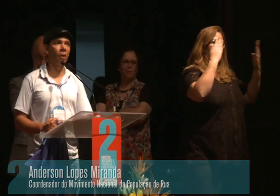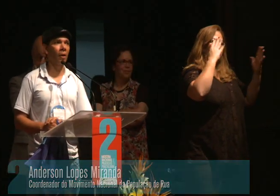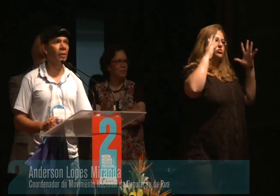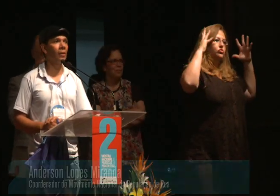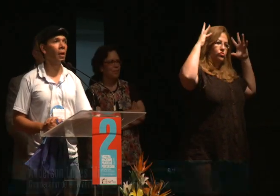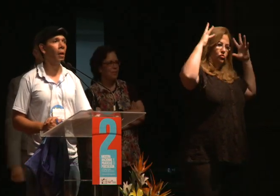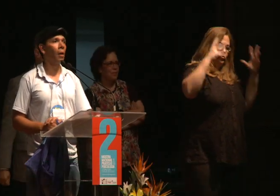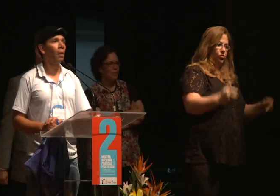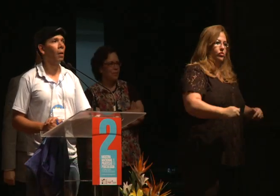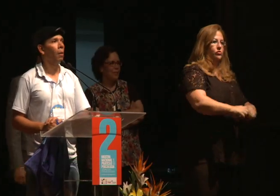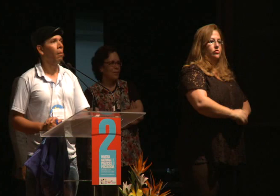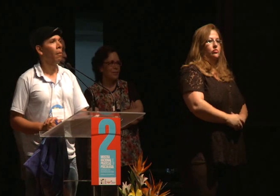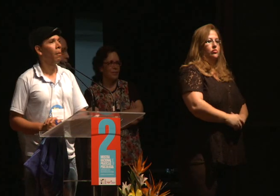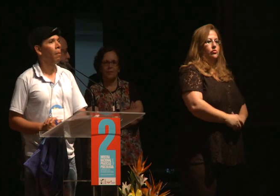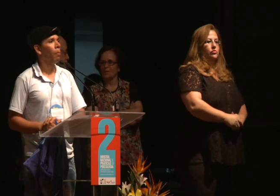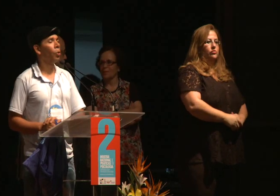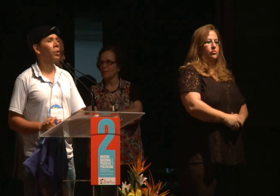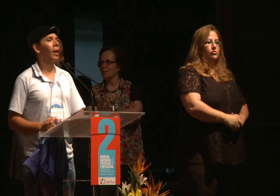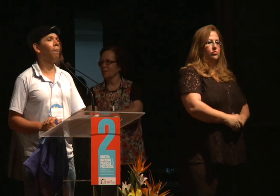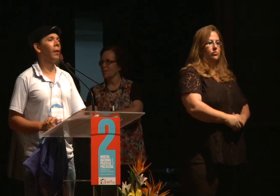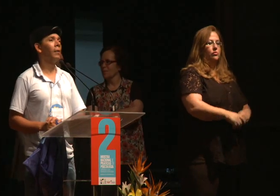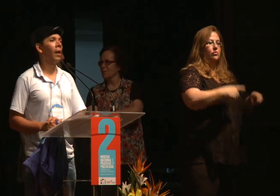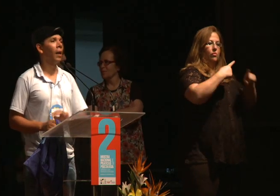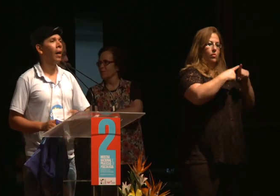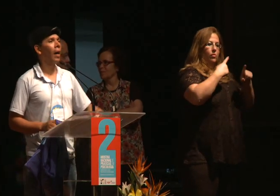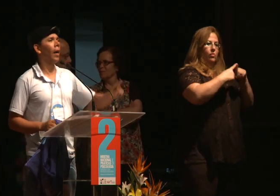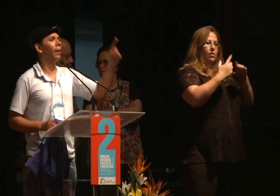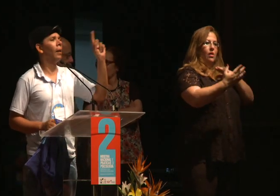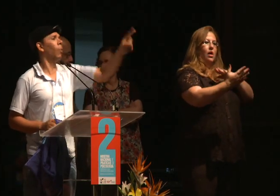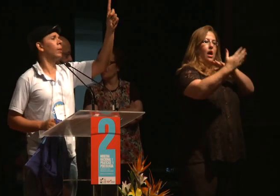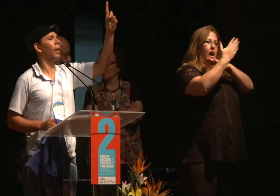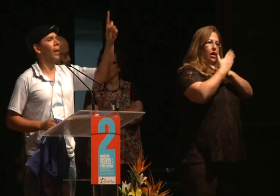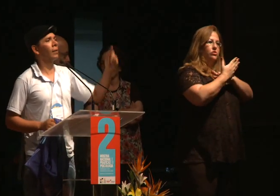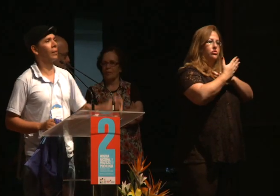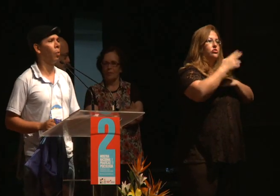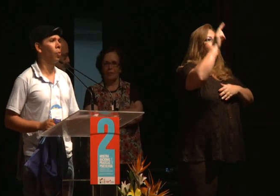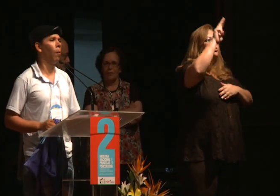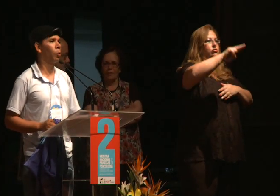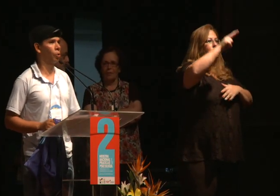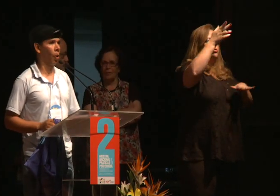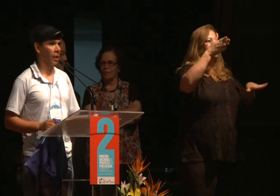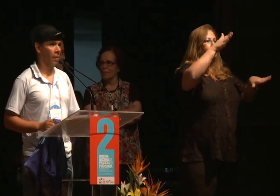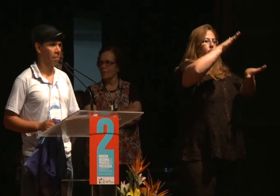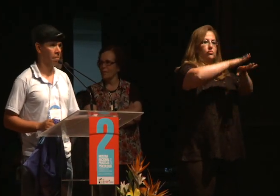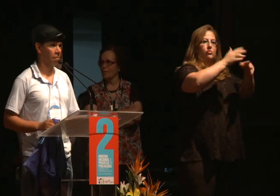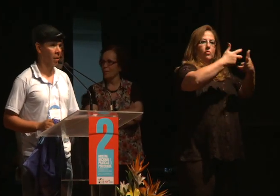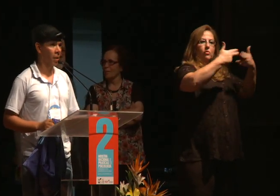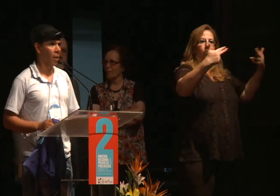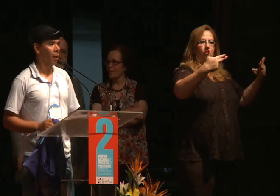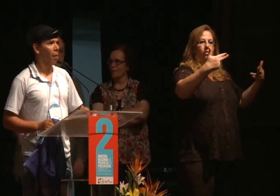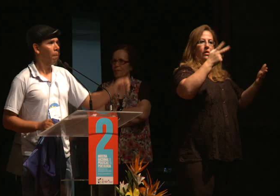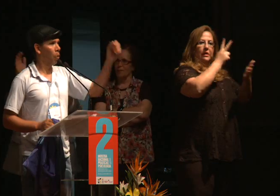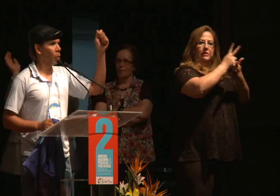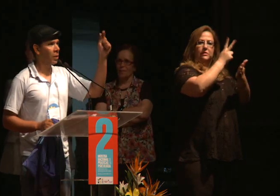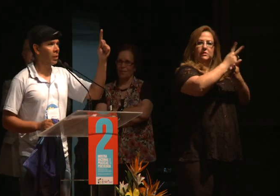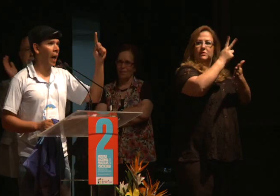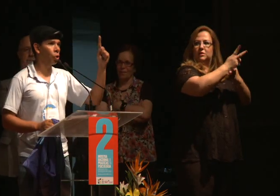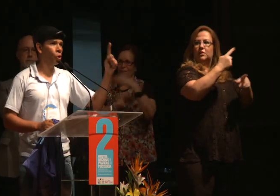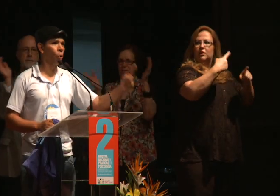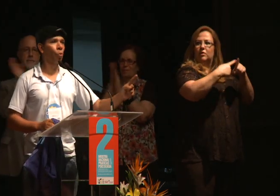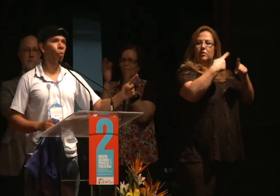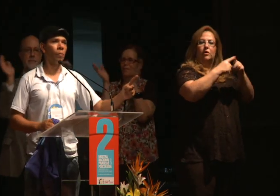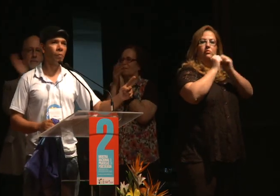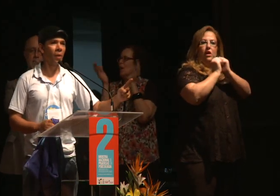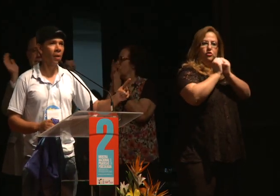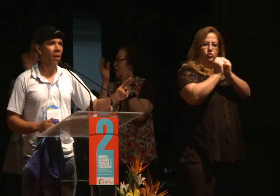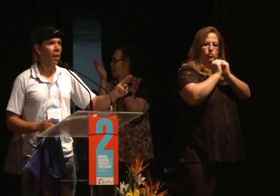e psicólogas, por defender a não internação compulsória, por estar